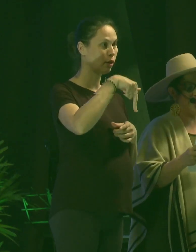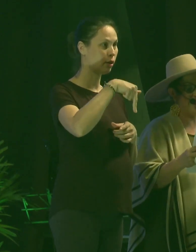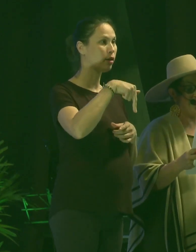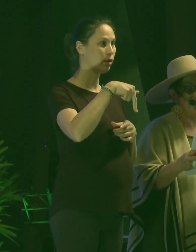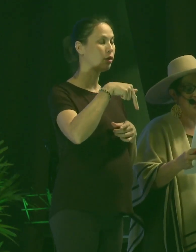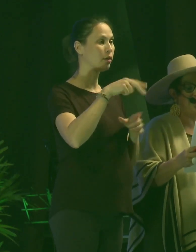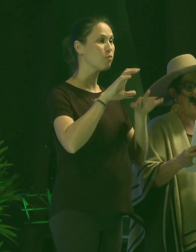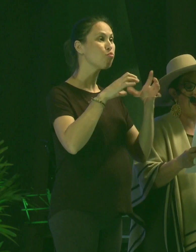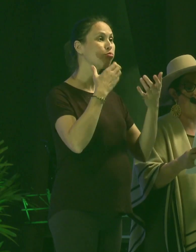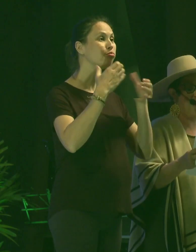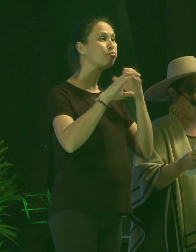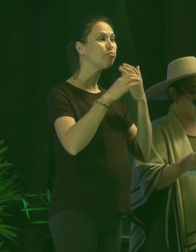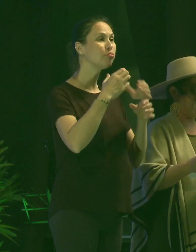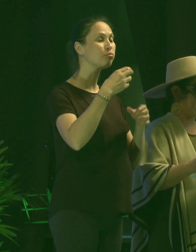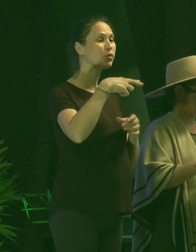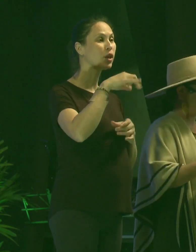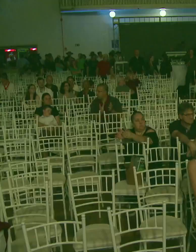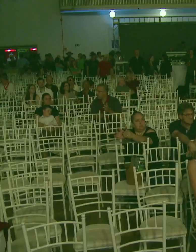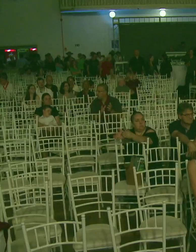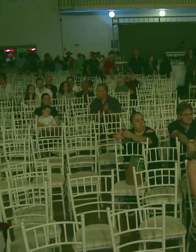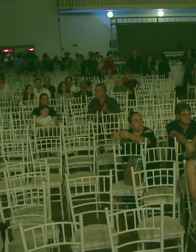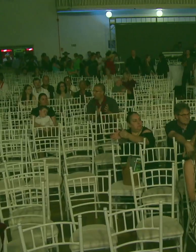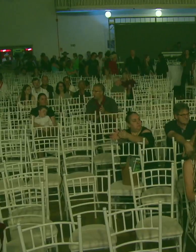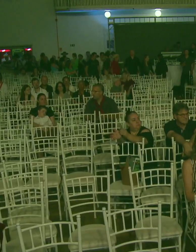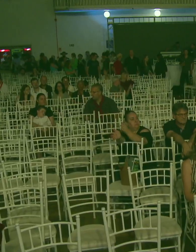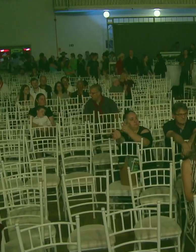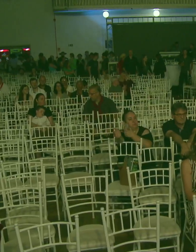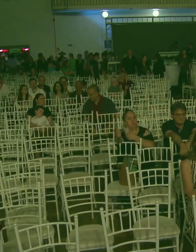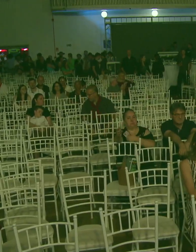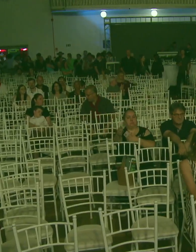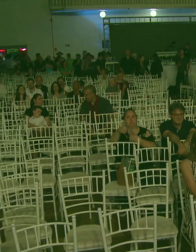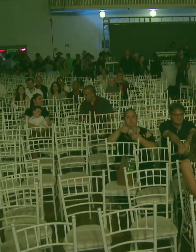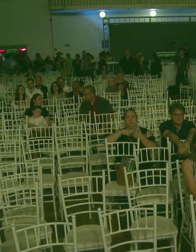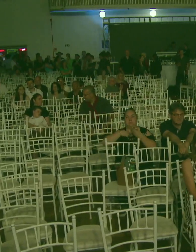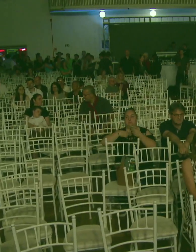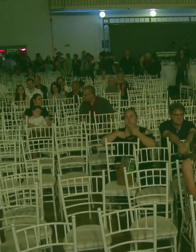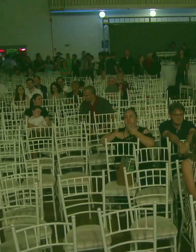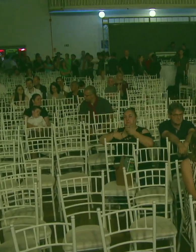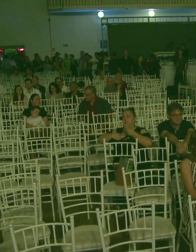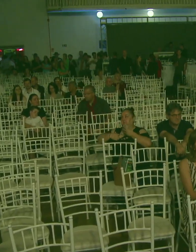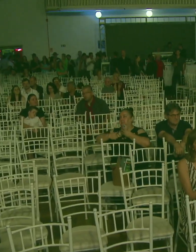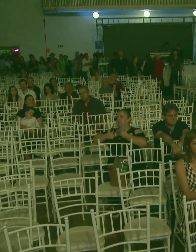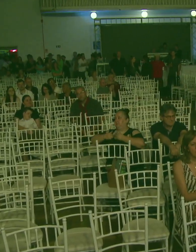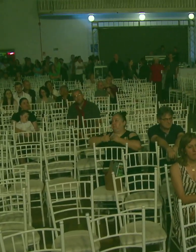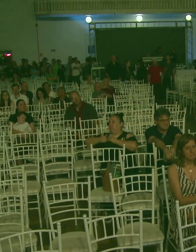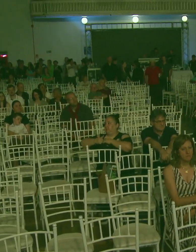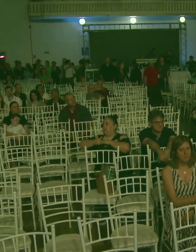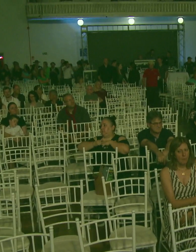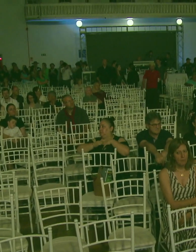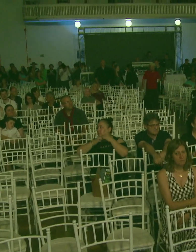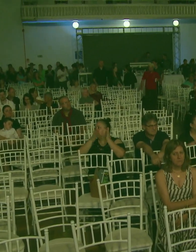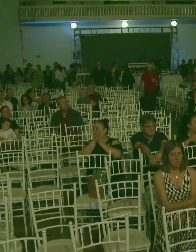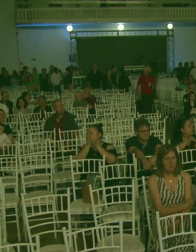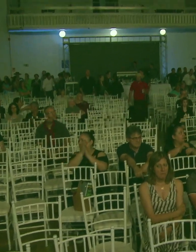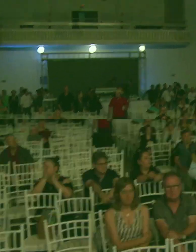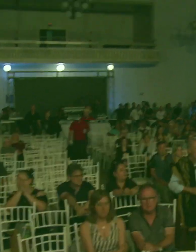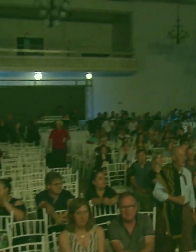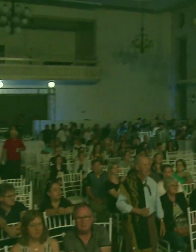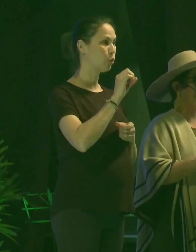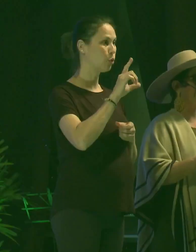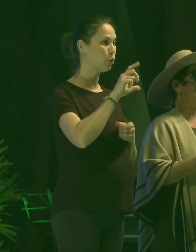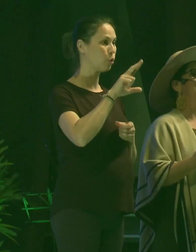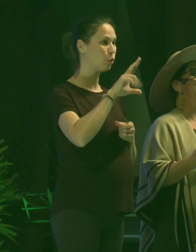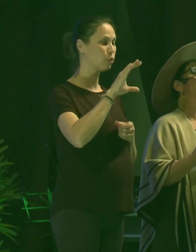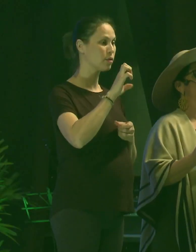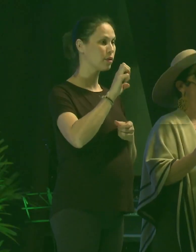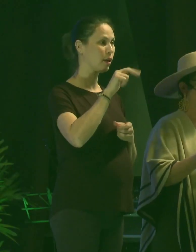e Nilo Leal. Da cidade de Passo Fundo, Porto Lucena e Juí, ritmo milonga, Entre